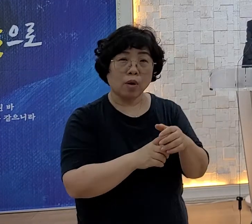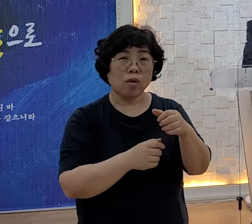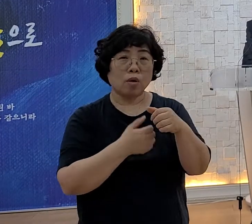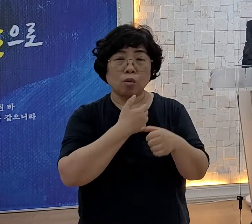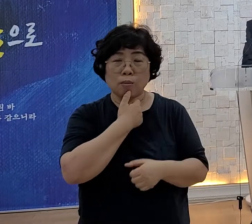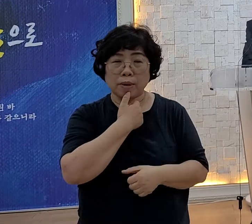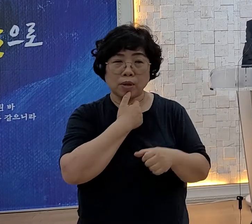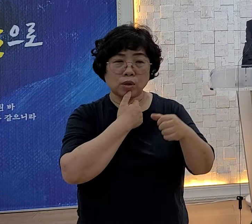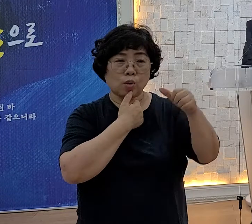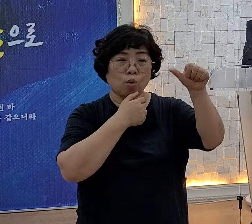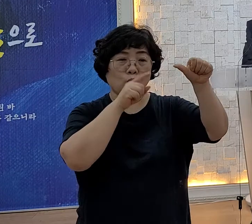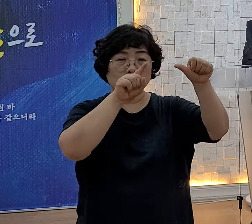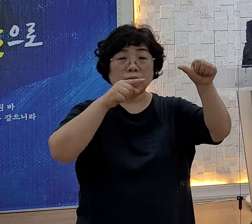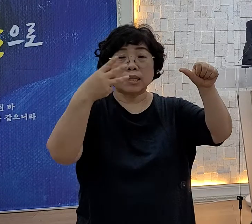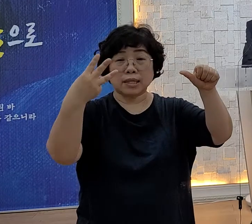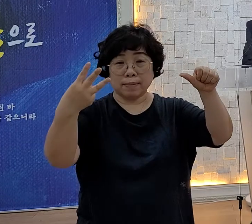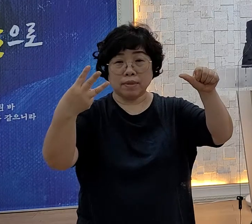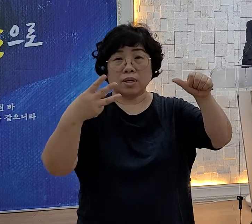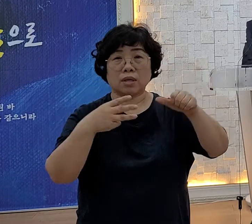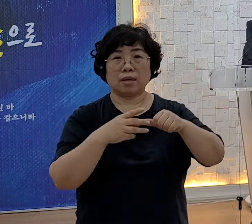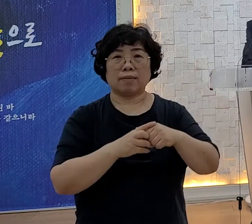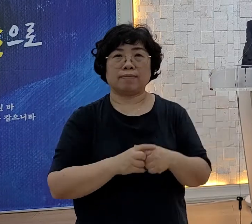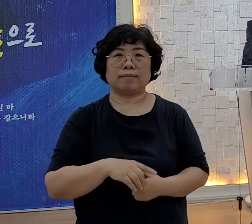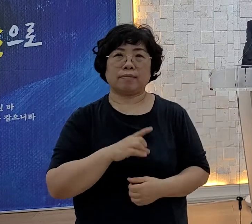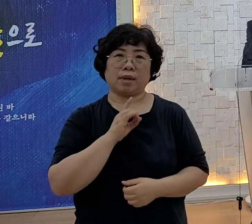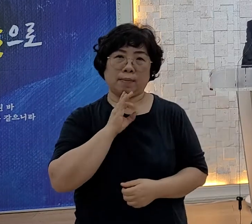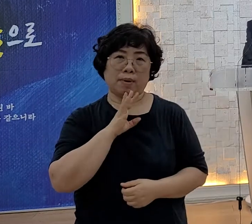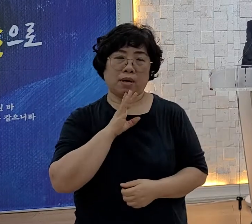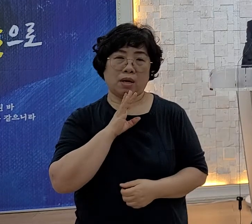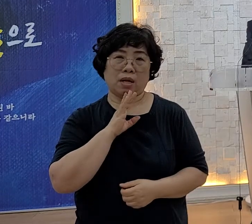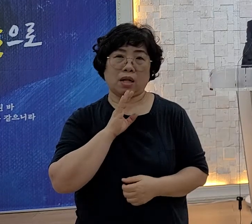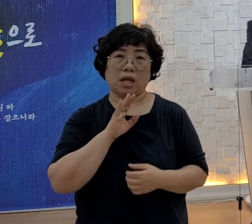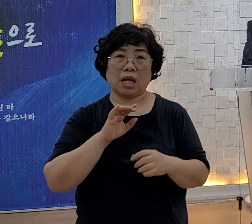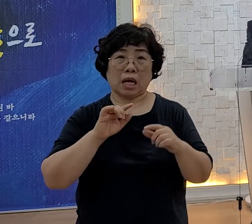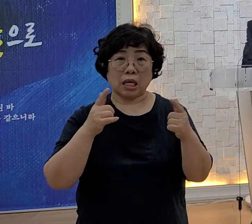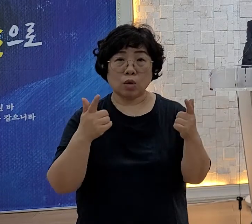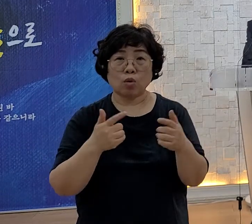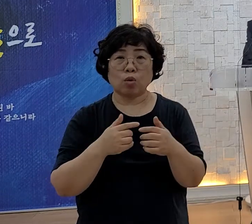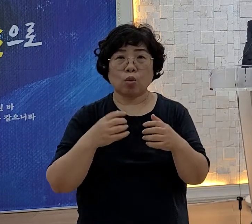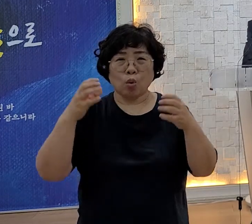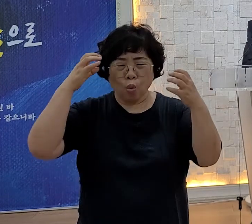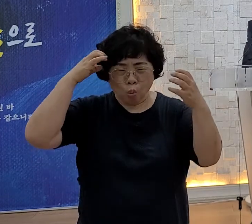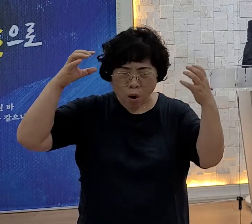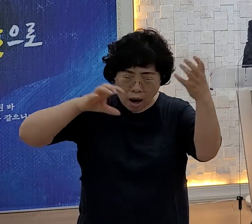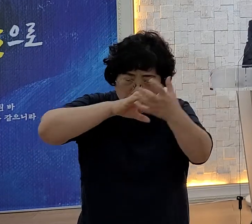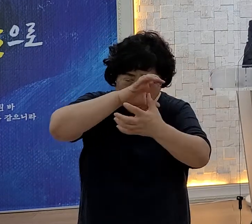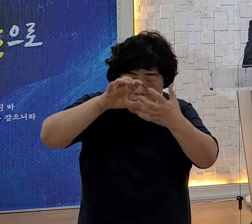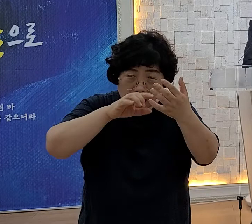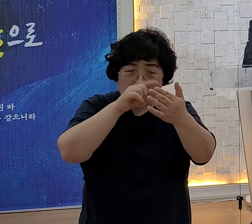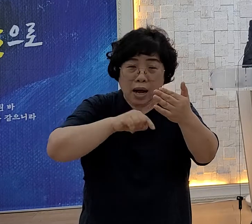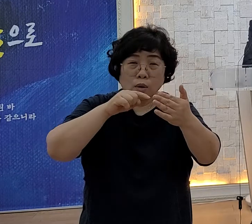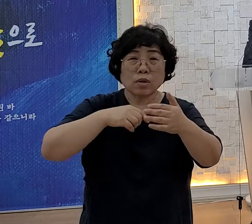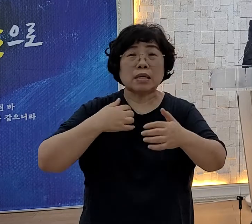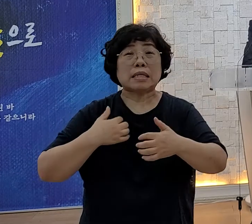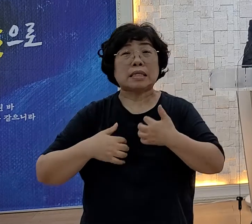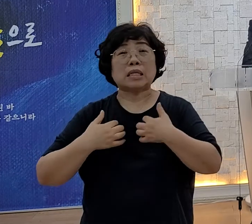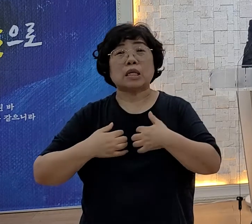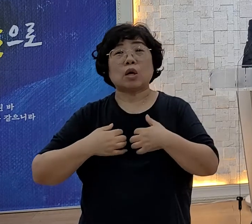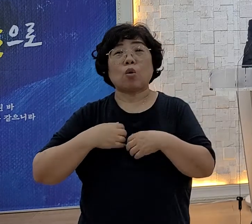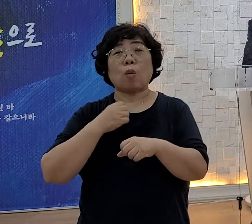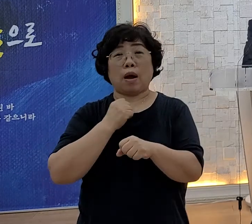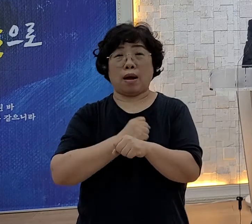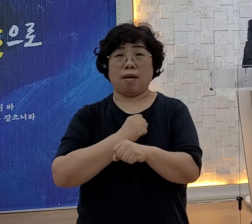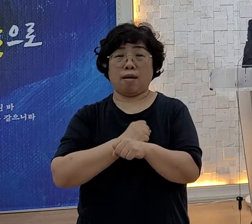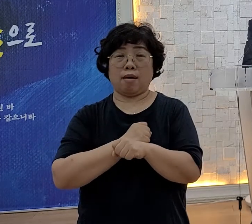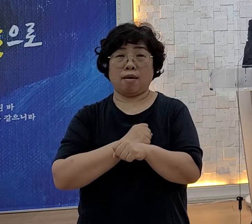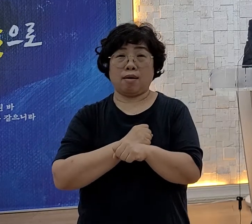우리가 아까 읽었던 3절에 보면 다만 이뿐 아니라 우리가 환난 중에도 즐거워하나니,